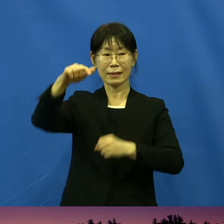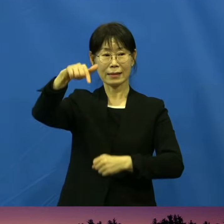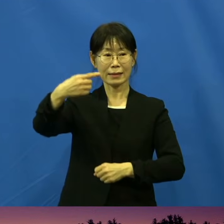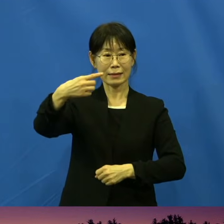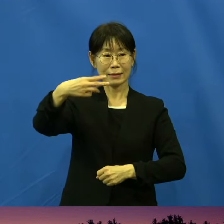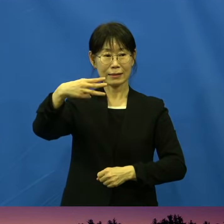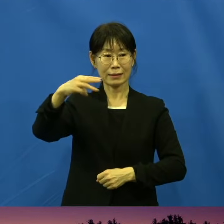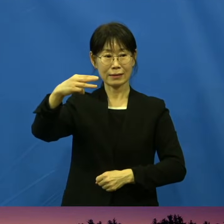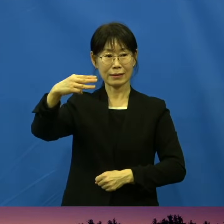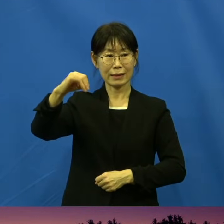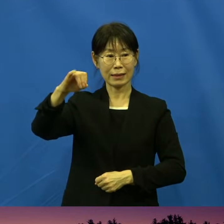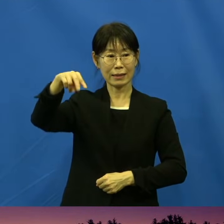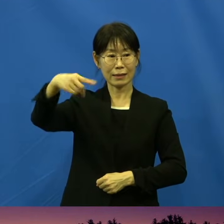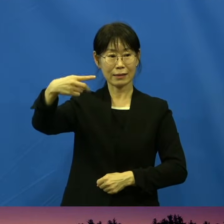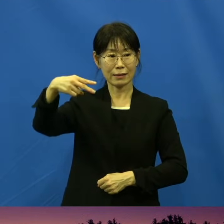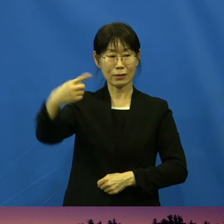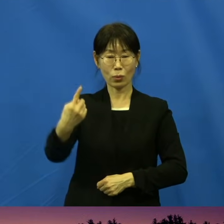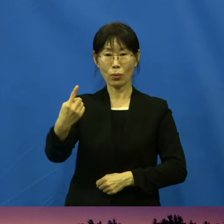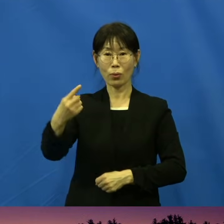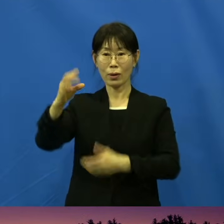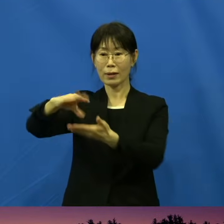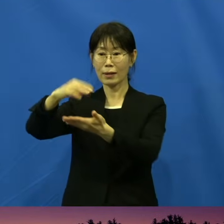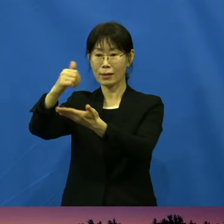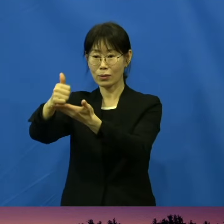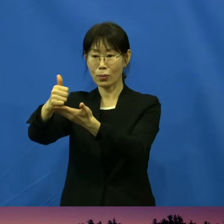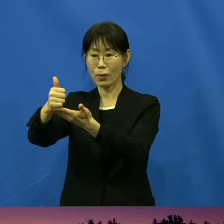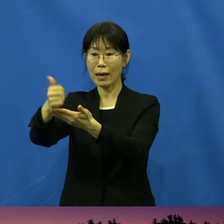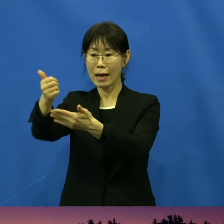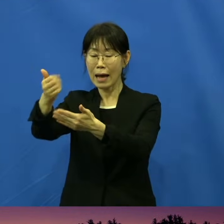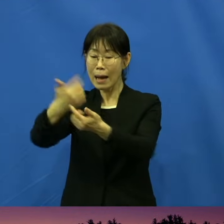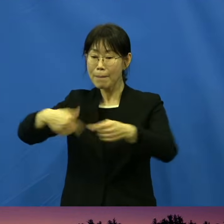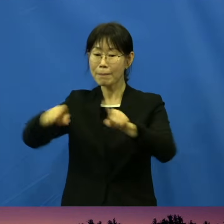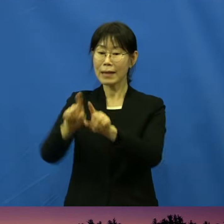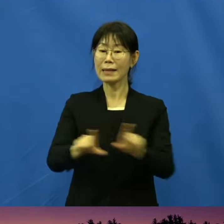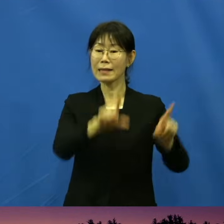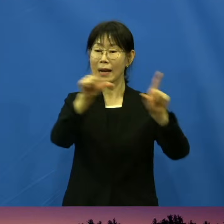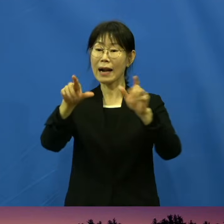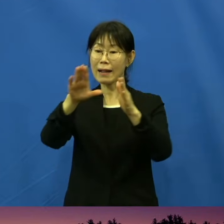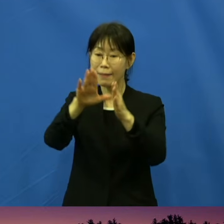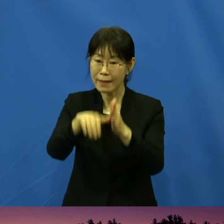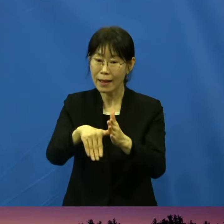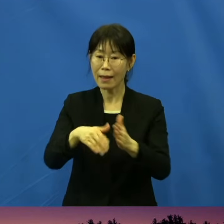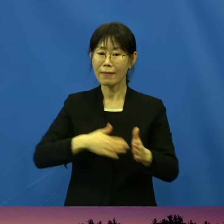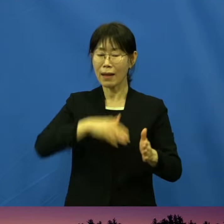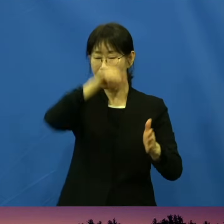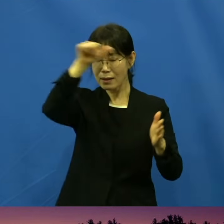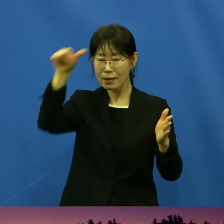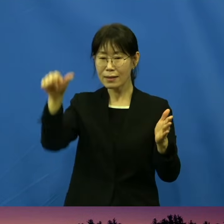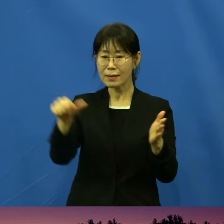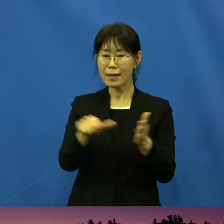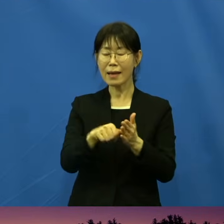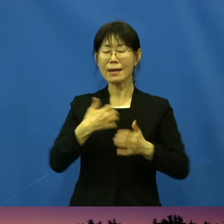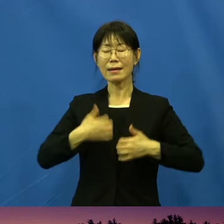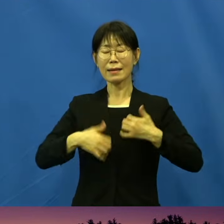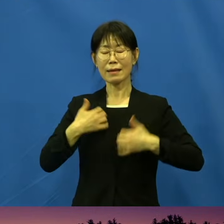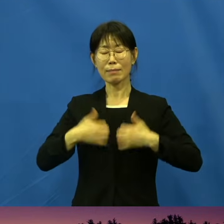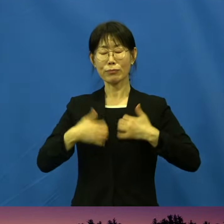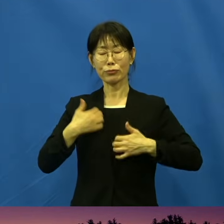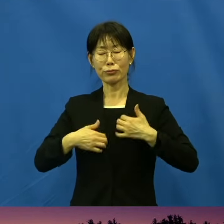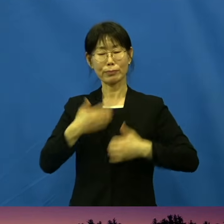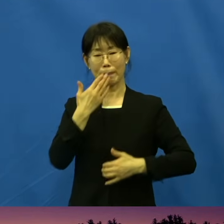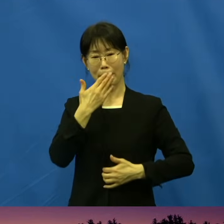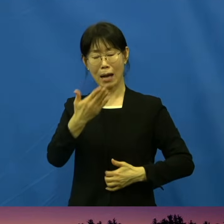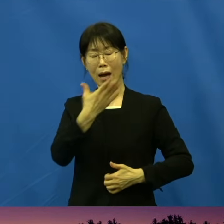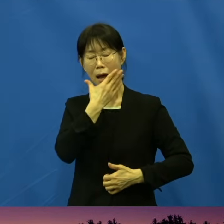함께 살아갈 때 우리의 삶에 뭐가 오겠어요, 여러분? 그 그리스도가 누리시는 기쁨이 더 커져갈 것이고,